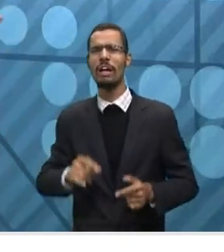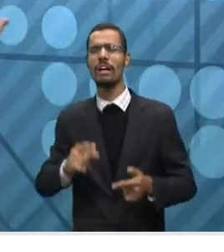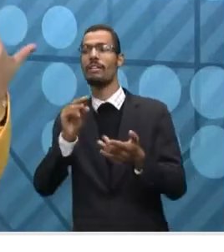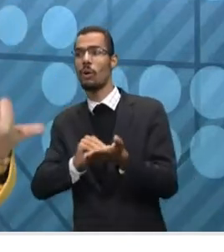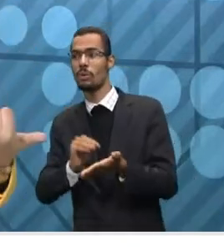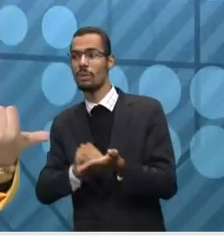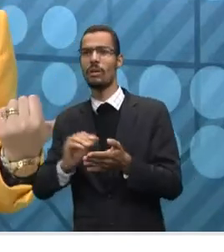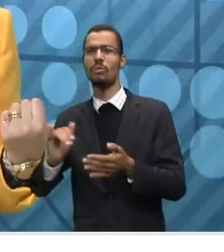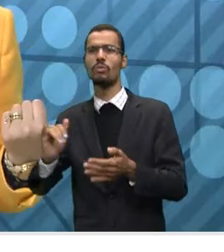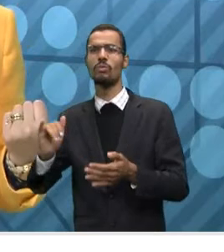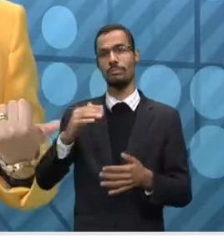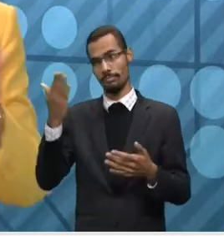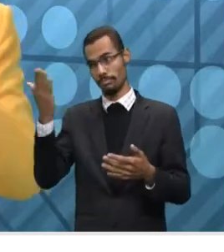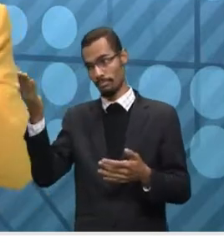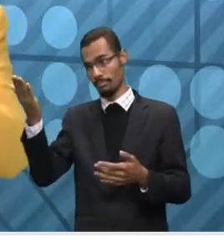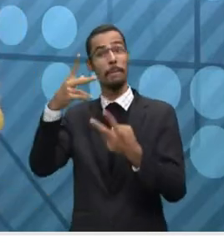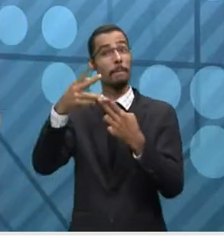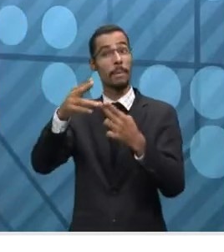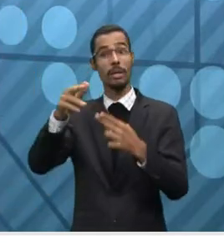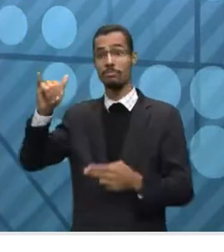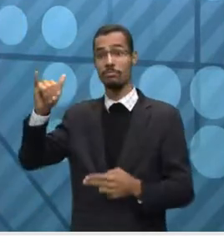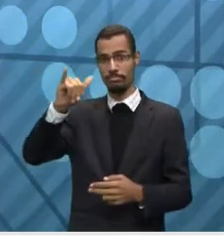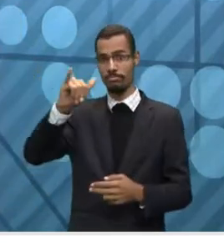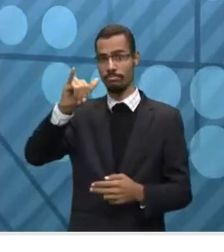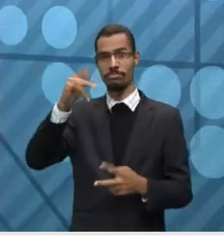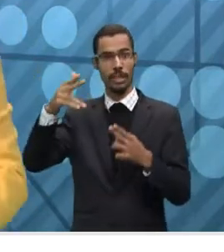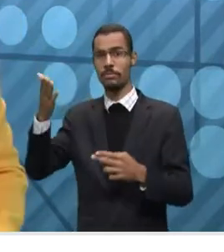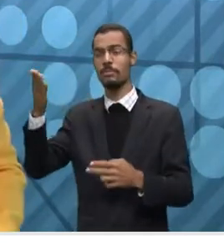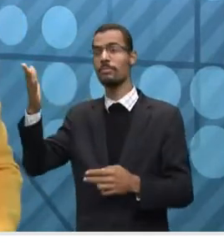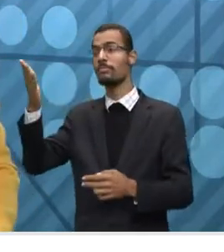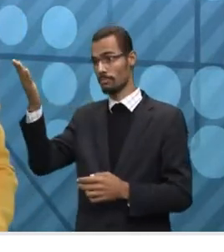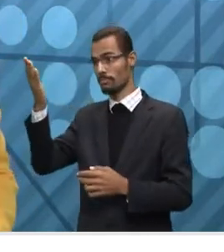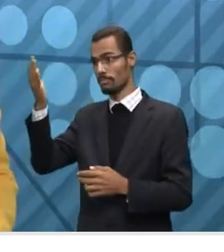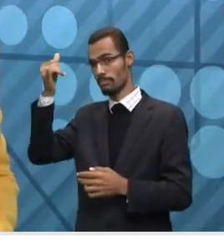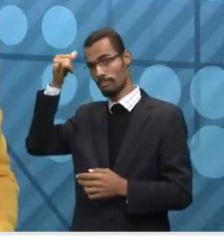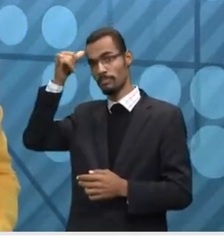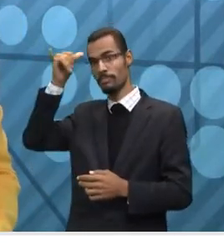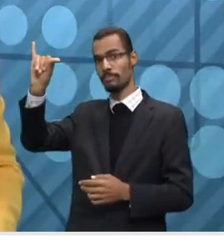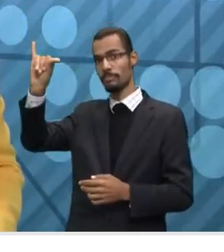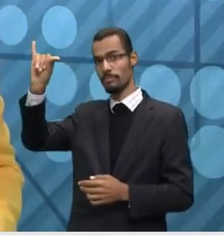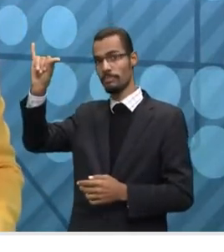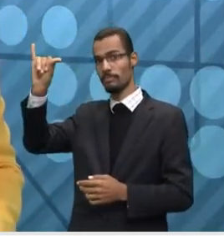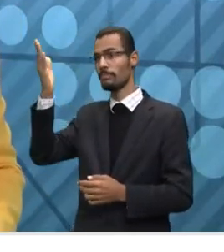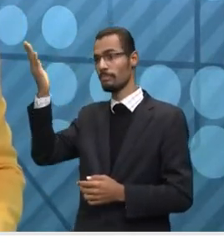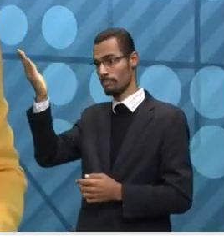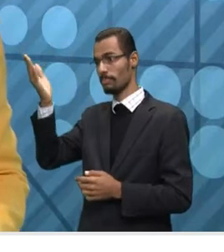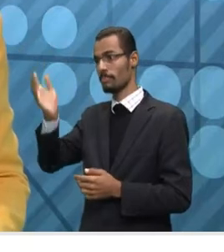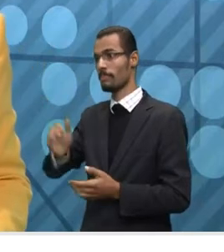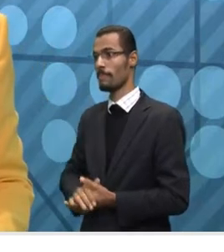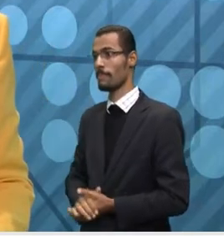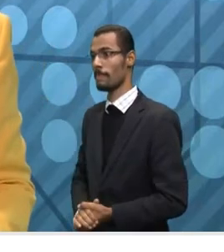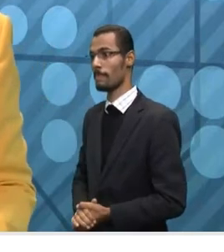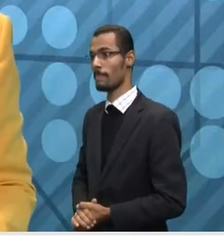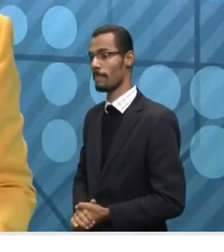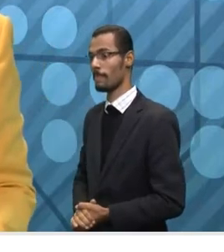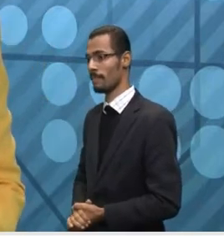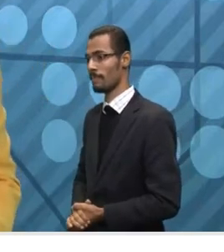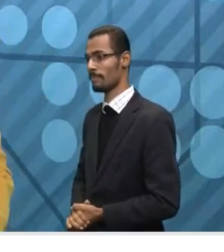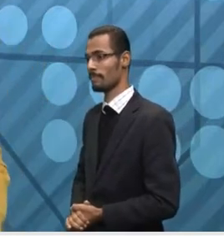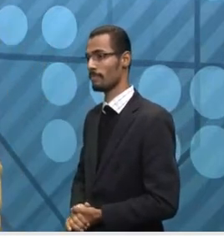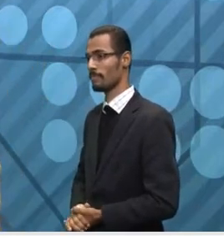faltar e voar de avião, com a mesma configuração de mãos. Então, vamos lá. Evitar, coloca na testa, evitar o movimento